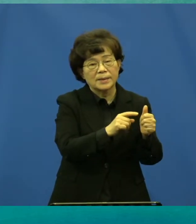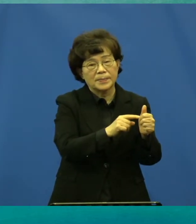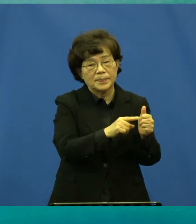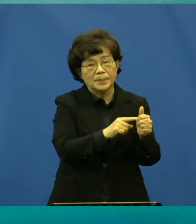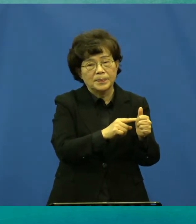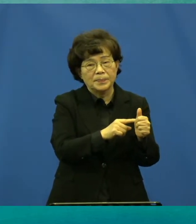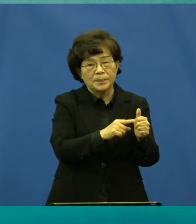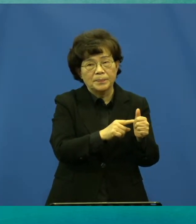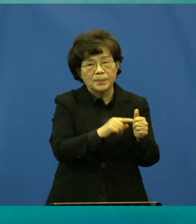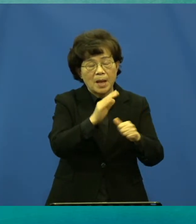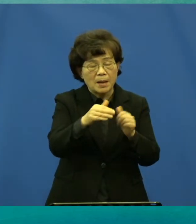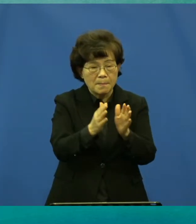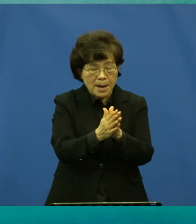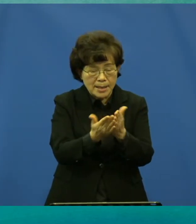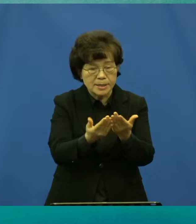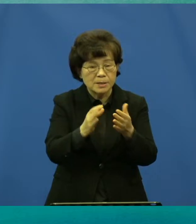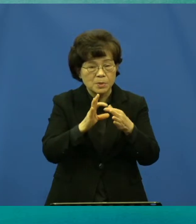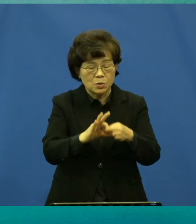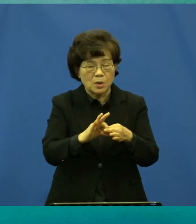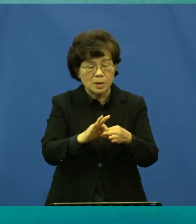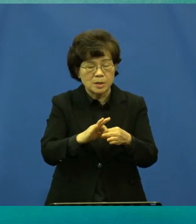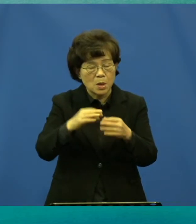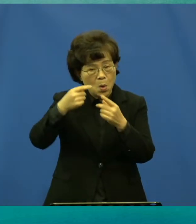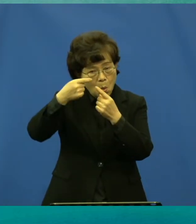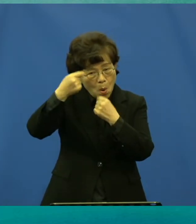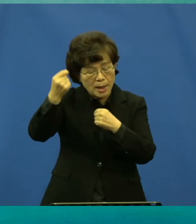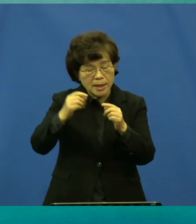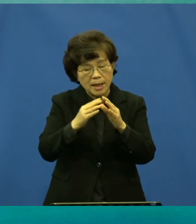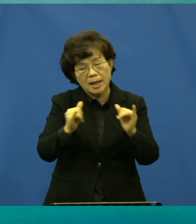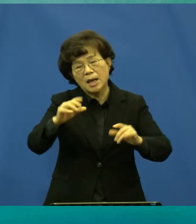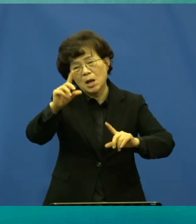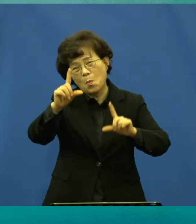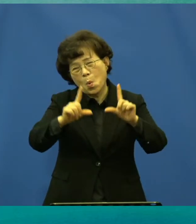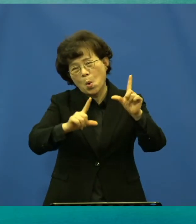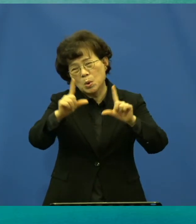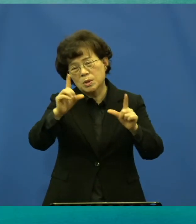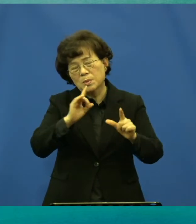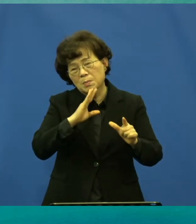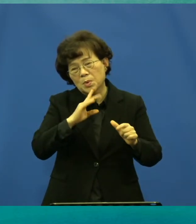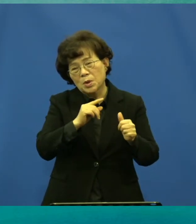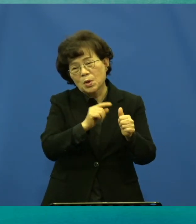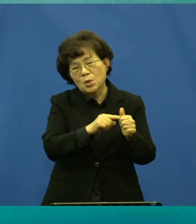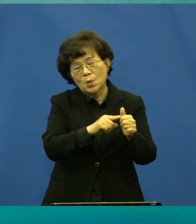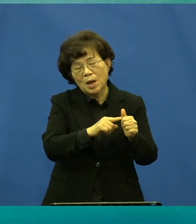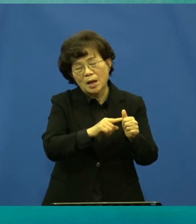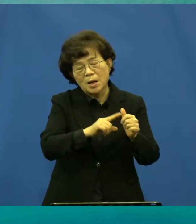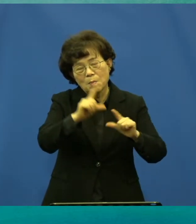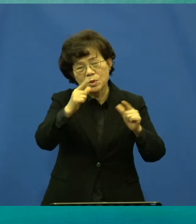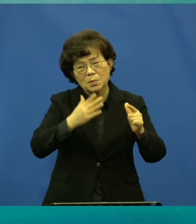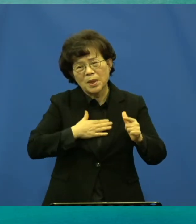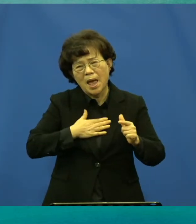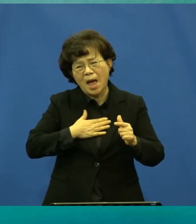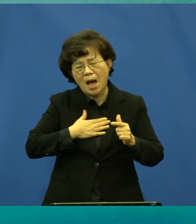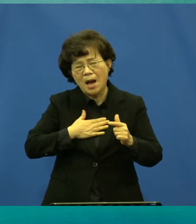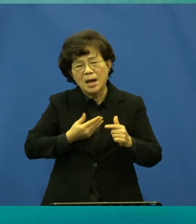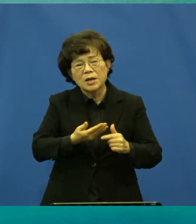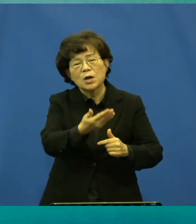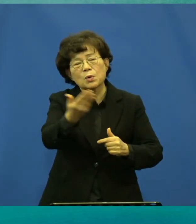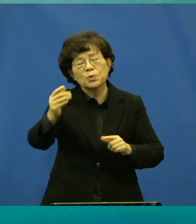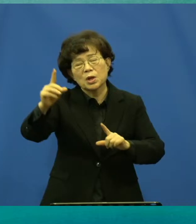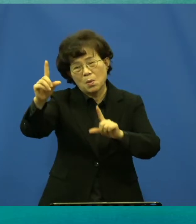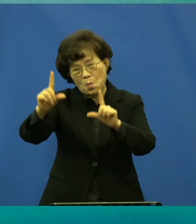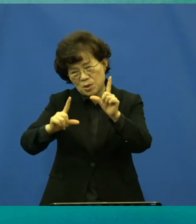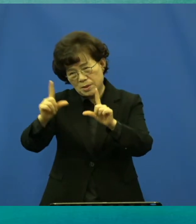그런데 성경을 통하여 우리가 늘 확인하는 것은 인간의 모습이에요. 요나의 모습이 아닙니다. 우리 모두의 모습. 인간은